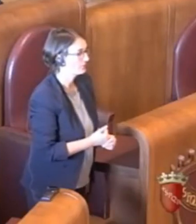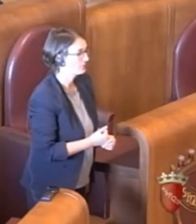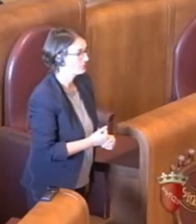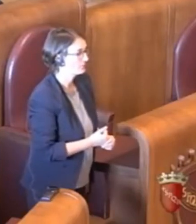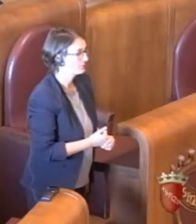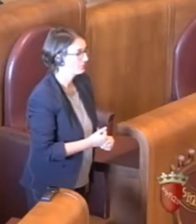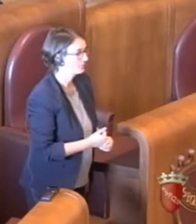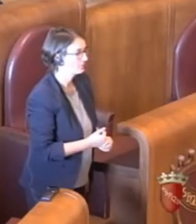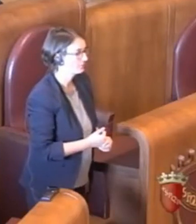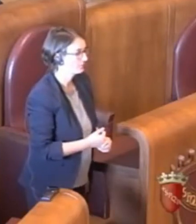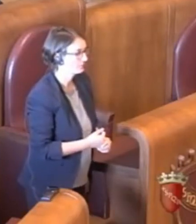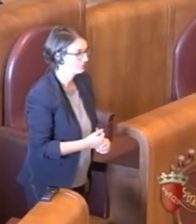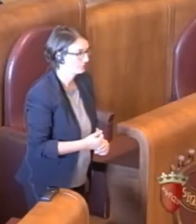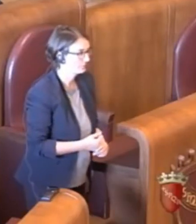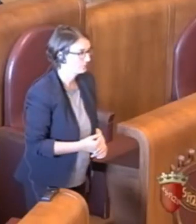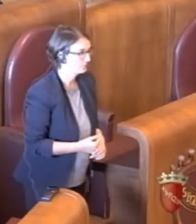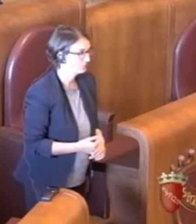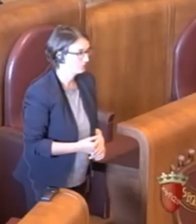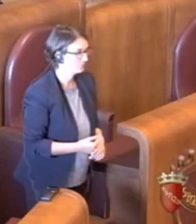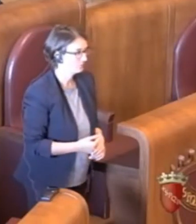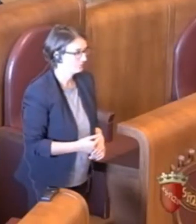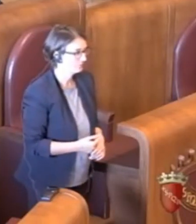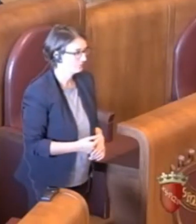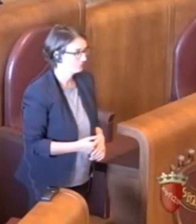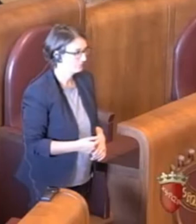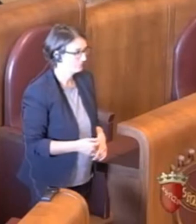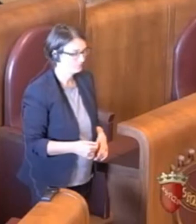Grazie Presidente.